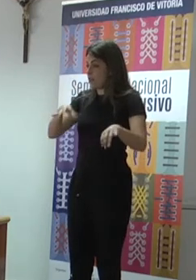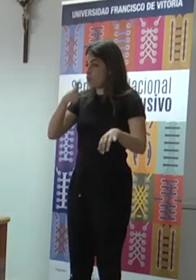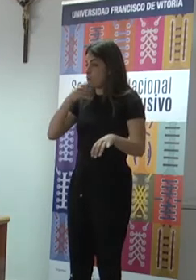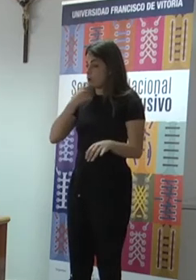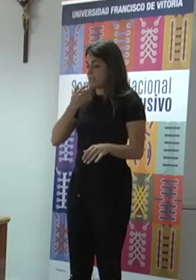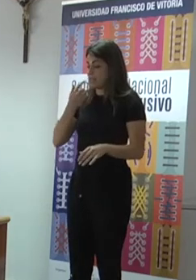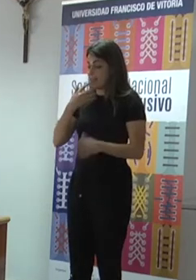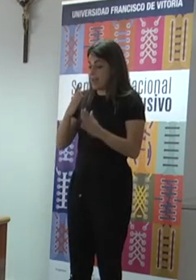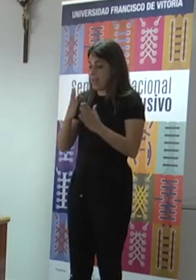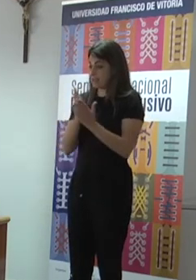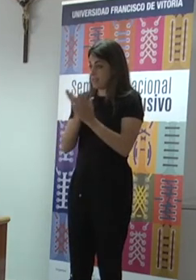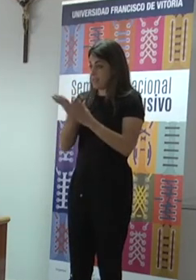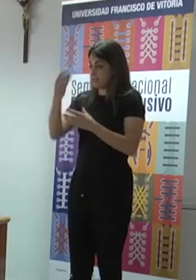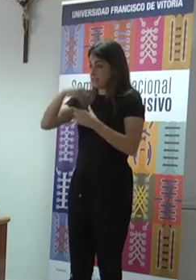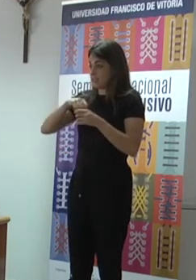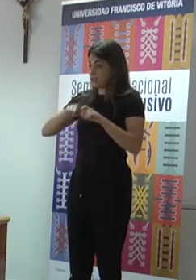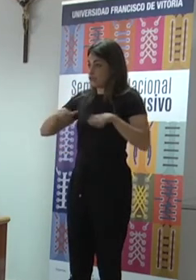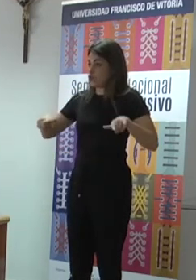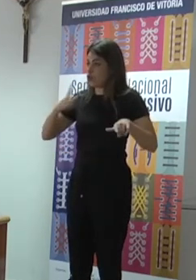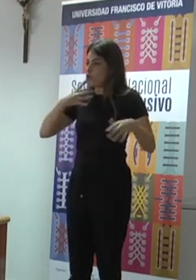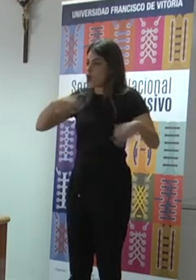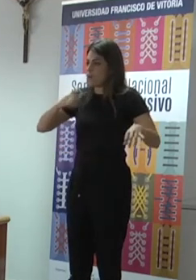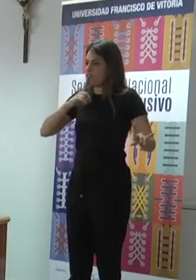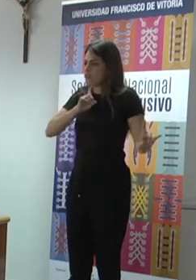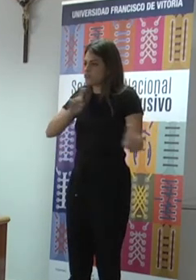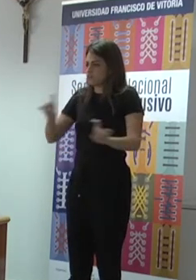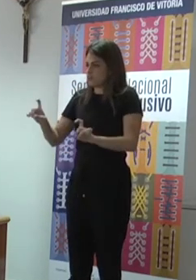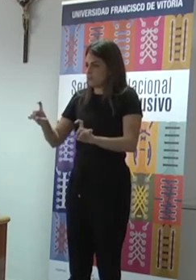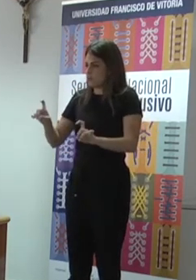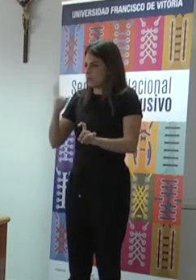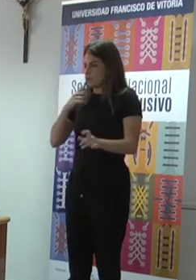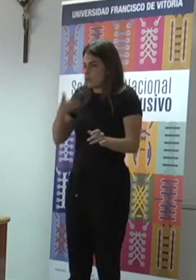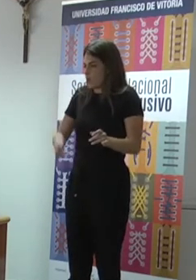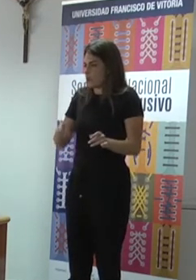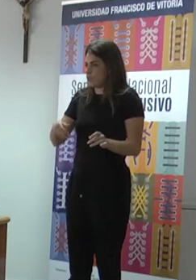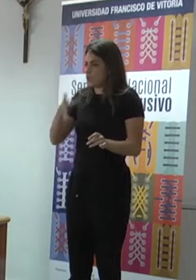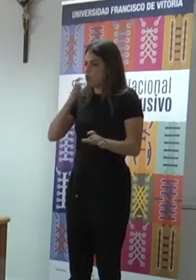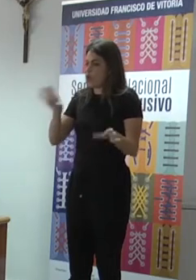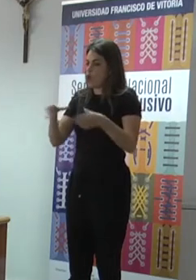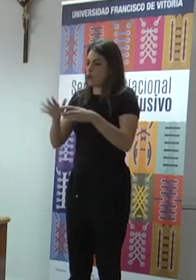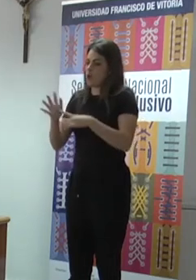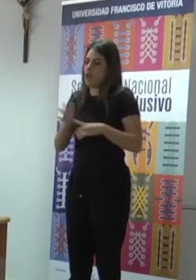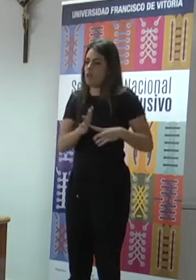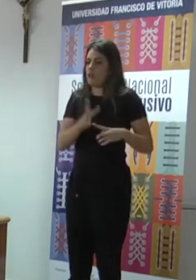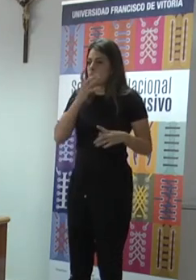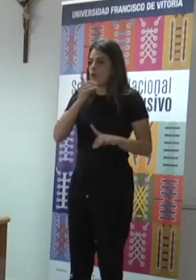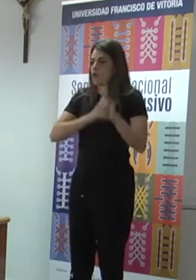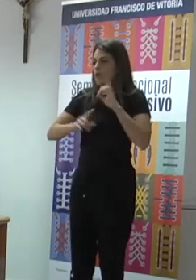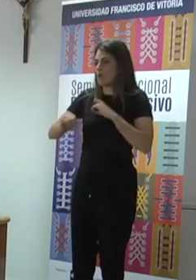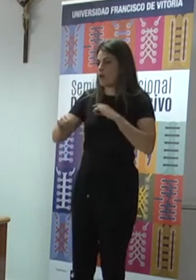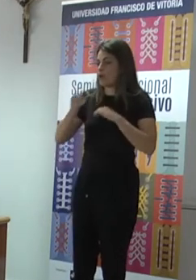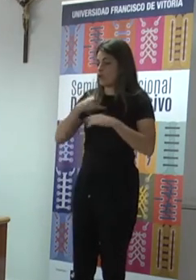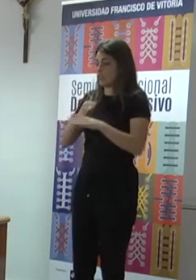discapacidad dentro de las clases también me parece fundamental. El hecho de que estén de una manera aislada porque sea el problema y demás. Yo he estado en institutos